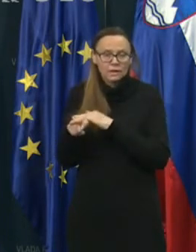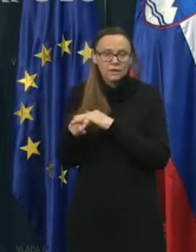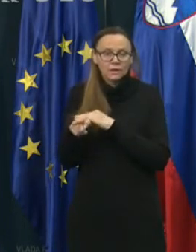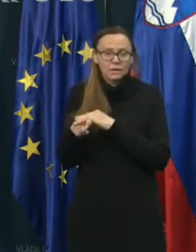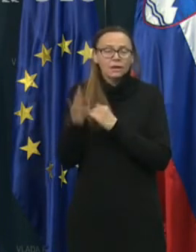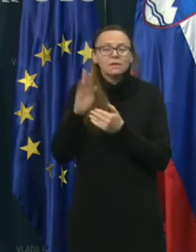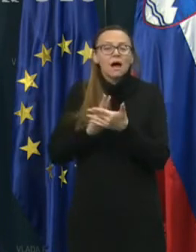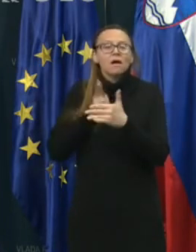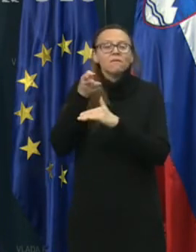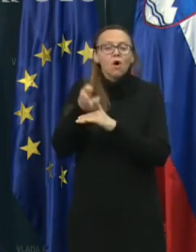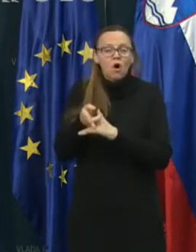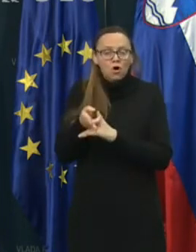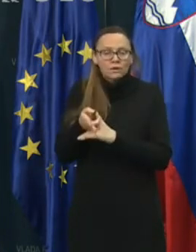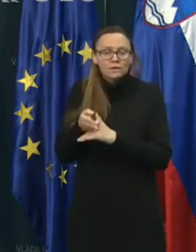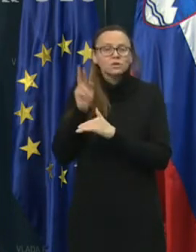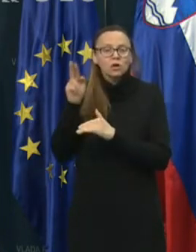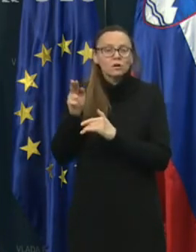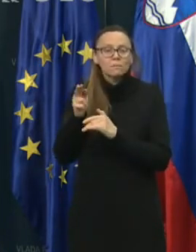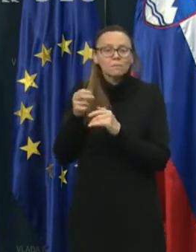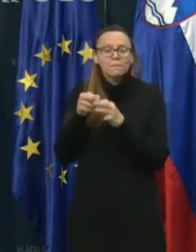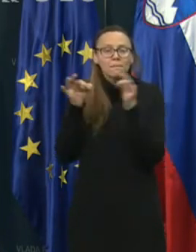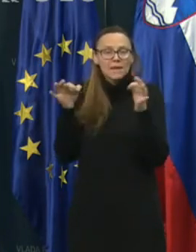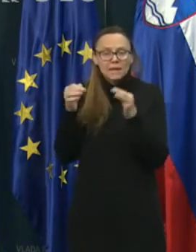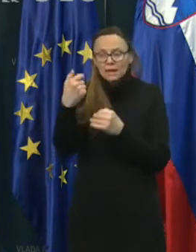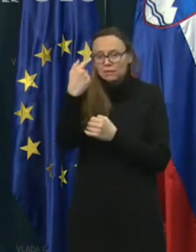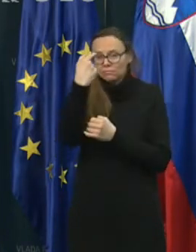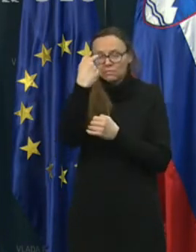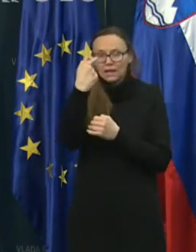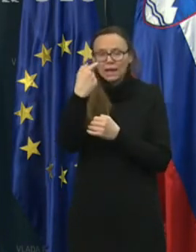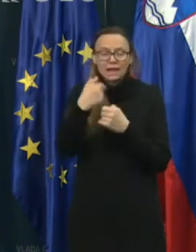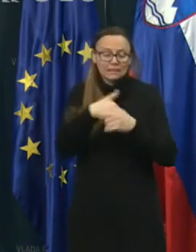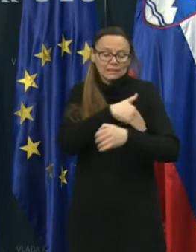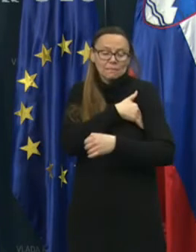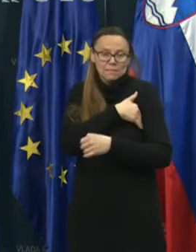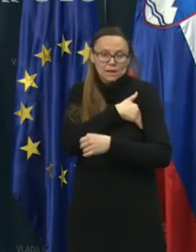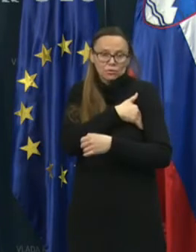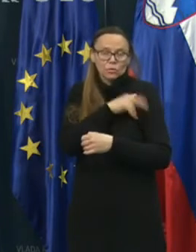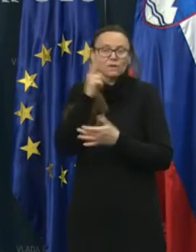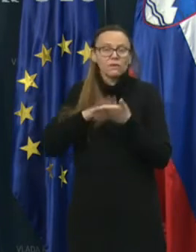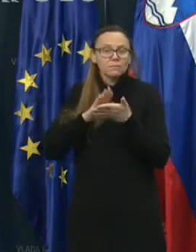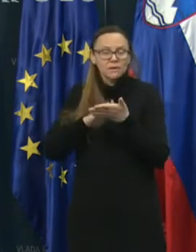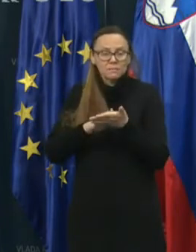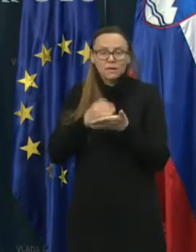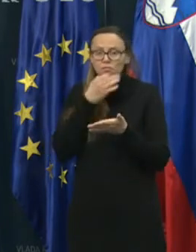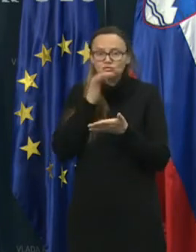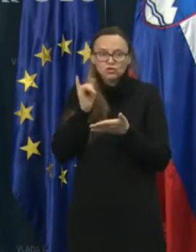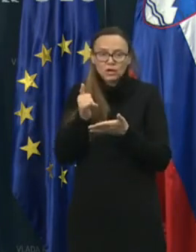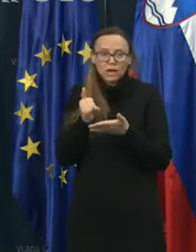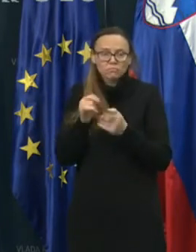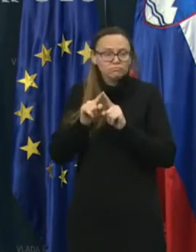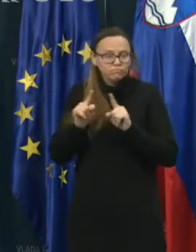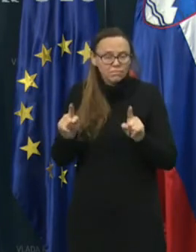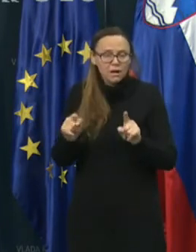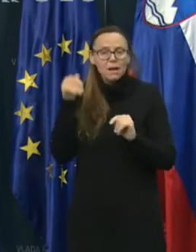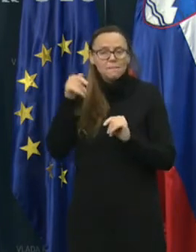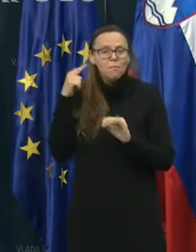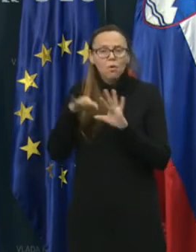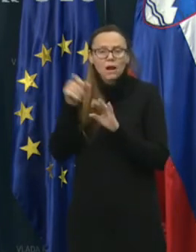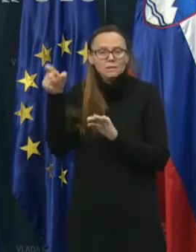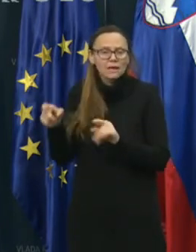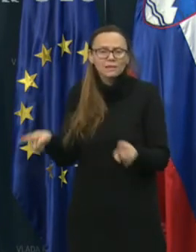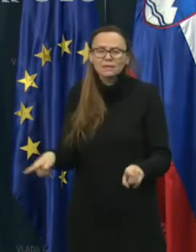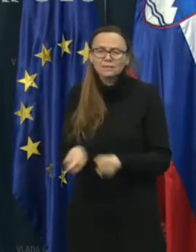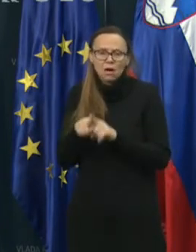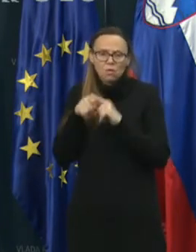Na vhodih se jim meri telesna temperatura in v primeru kakršnega koli odstopanja mora zaposleni takoj